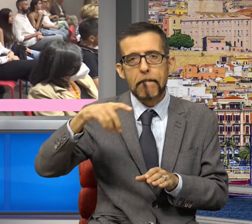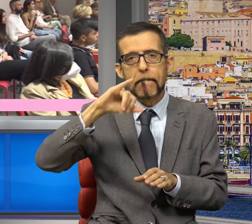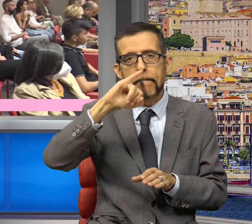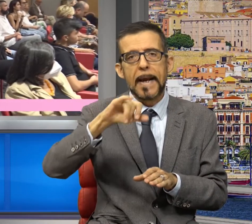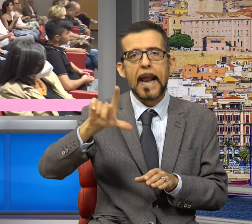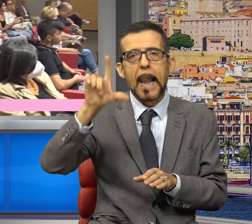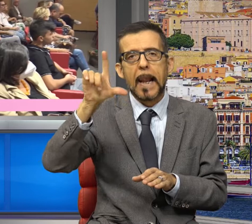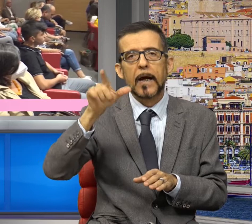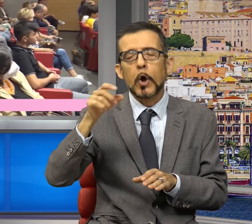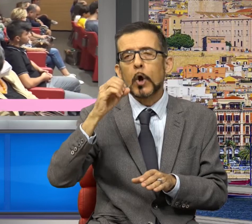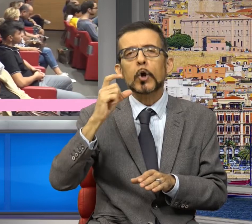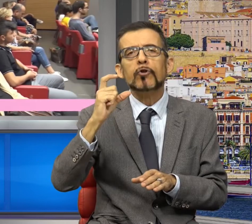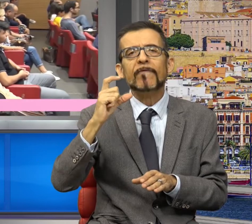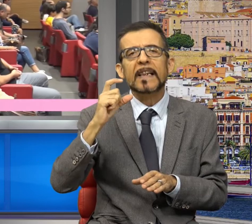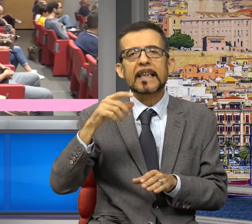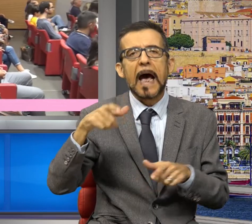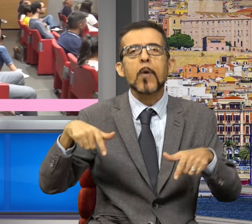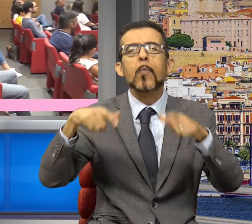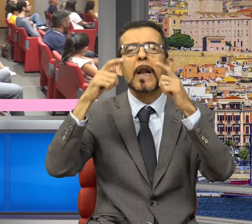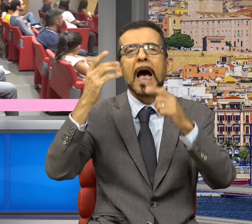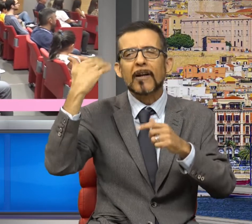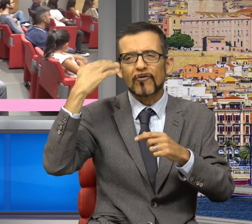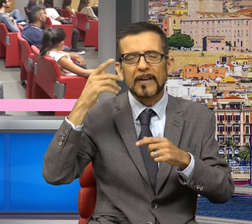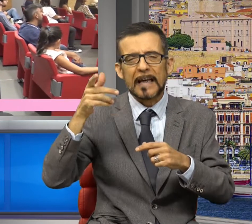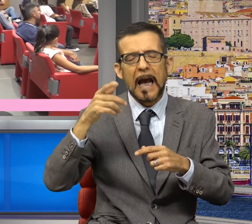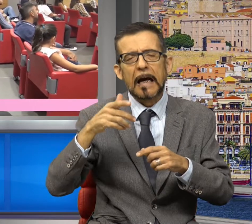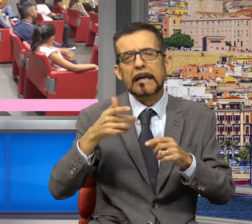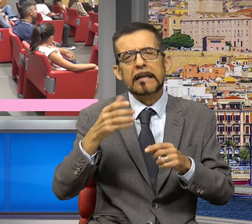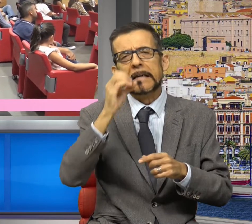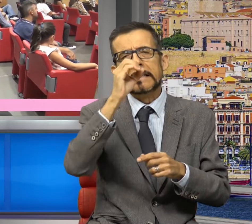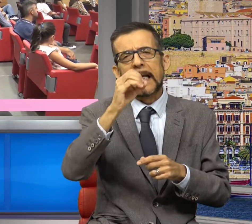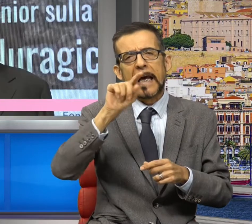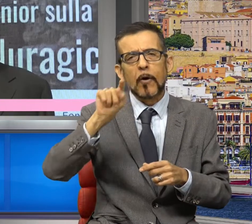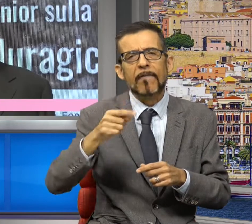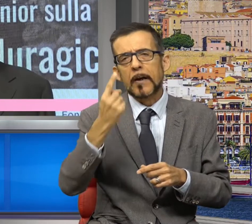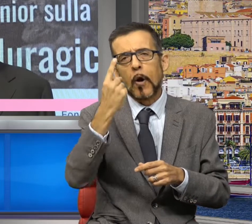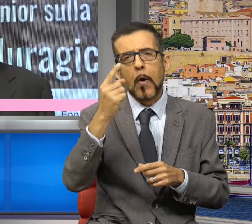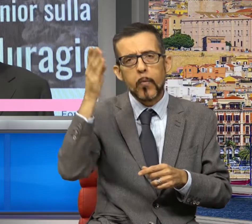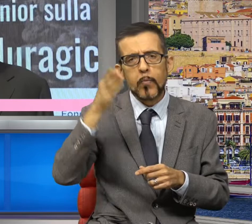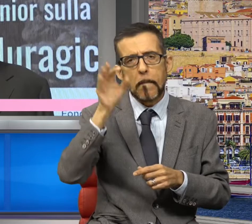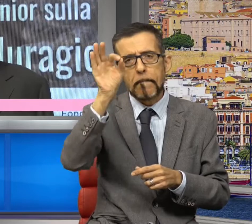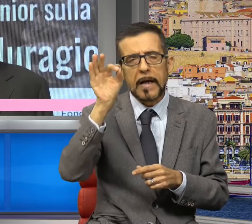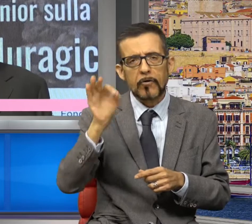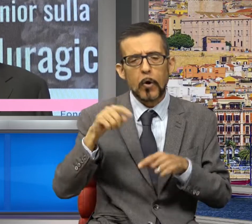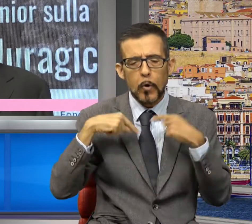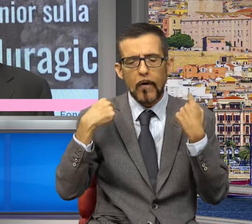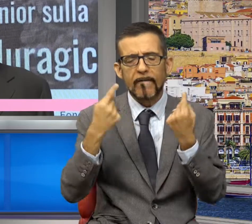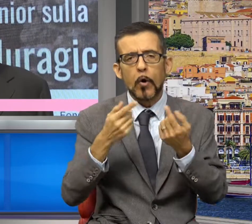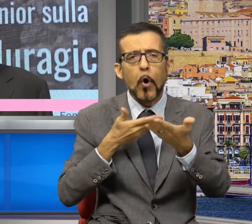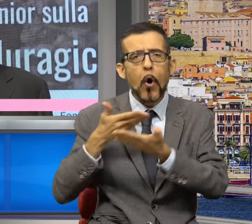0% del nostro PIL. Il lavoro che stiamo facendo con le scuole, ma lo stiamo facendo in tutta la società sarda, sarda, con la collaborazione dei comuni, del consiglio